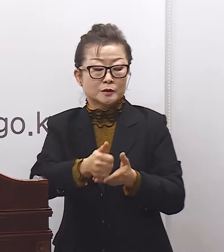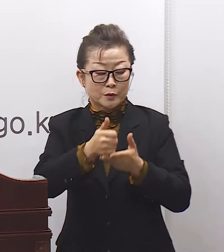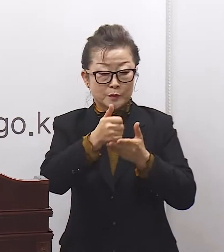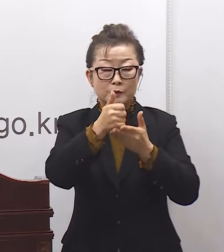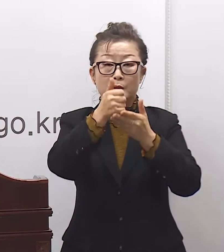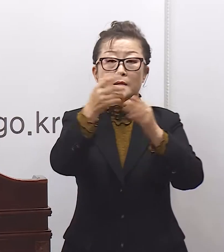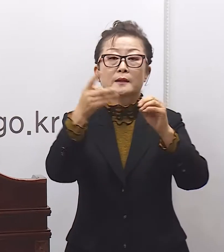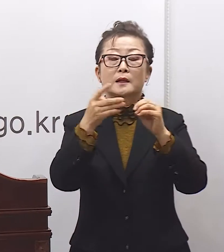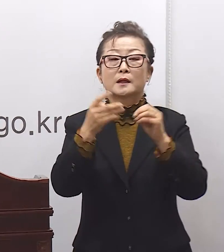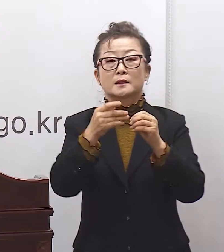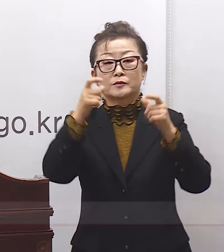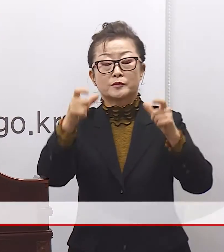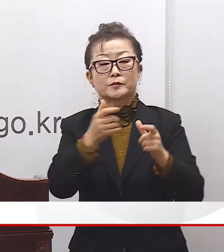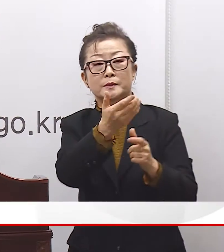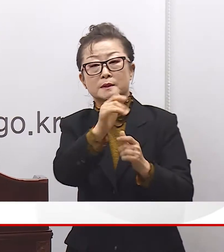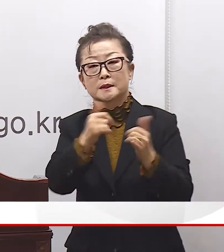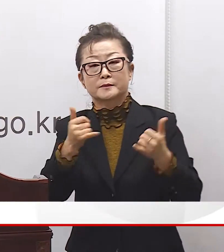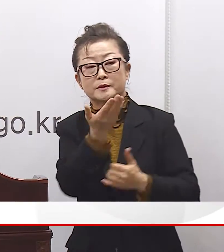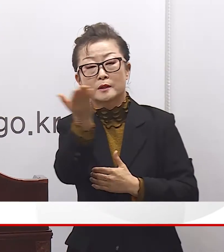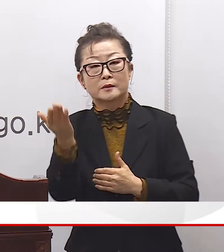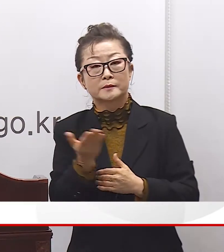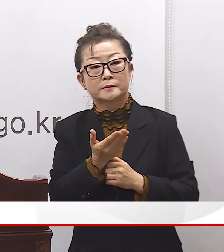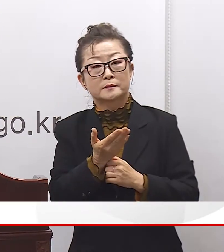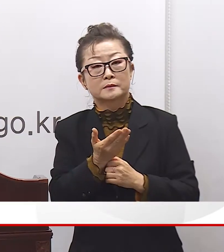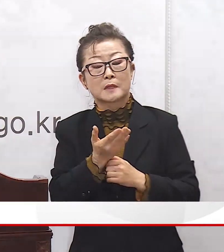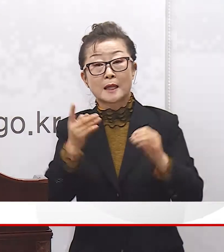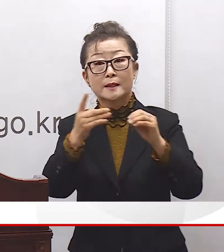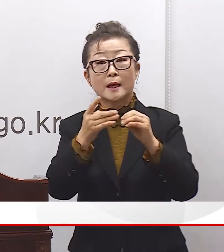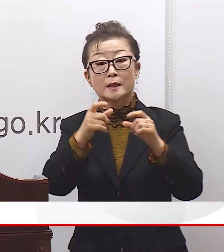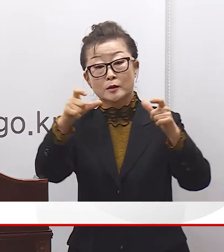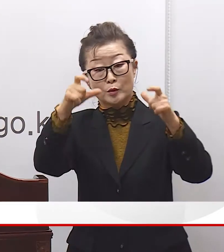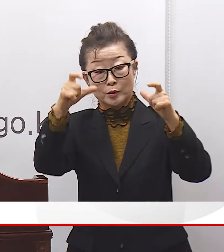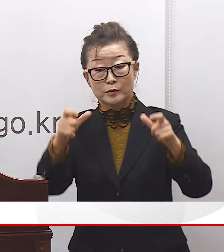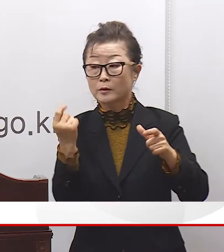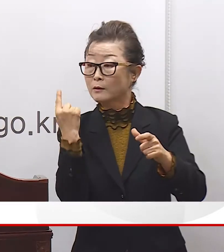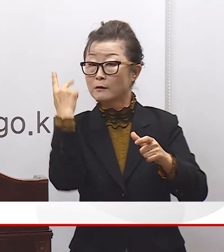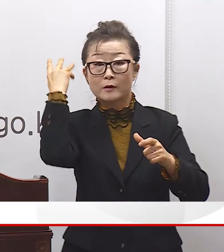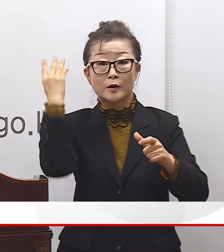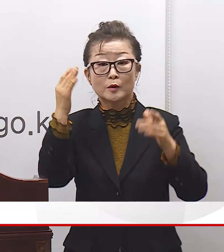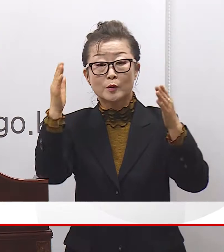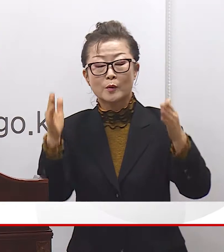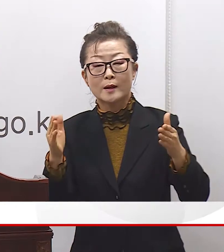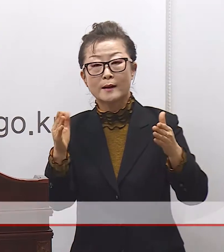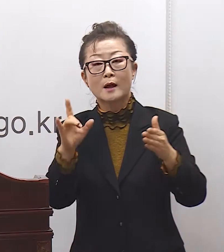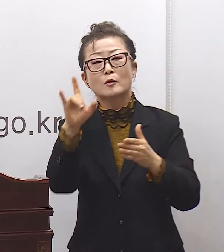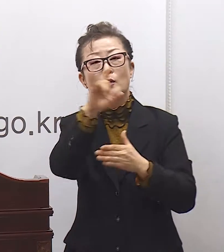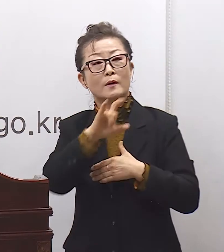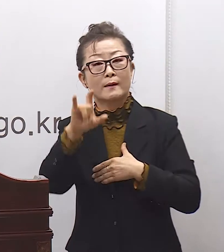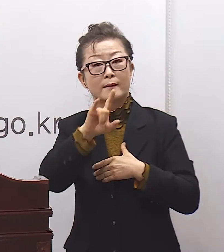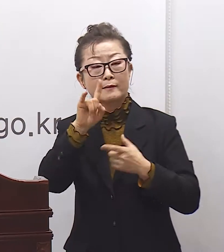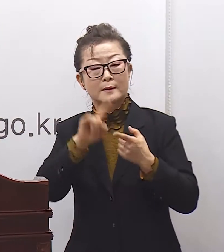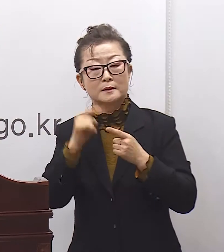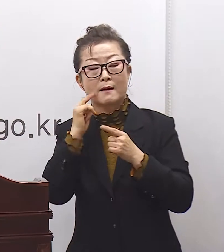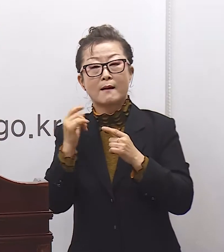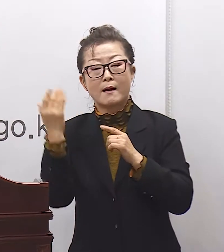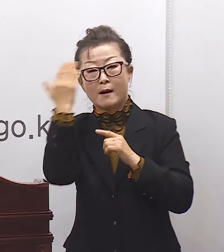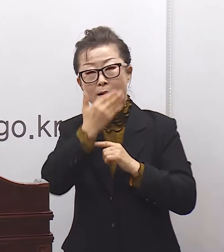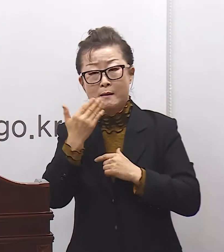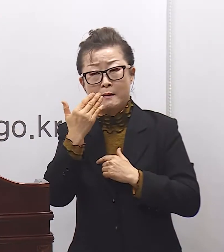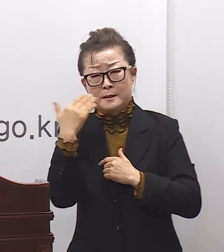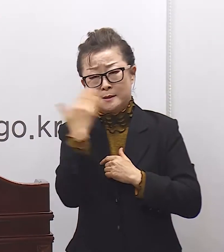존경하는 태안 군민 여러분, 그동안 태안군은 코로나19 감염 방지를 위해